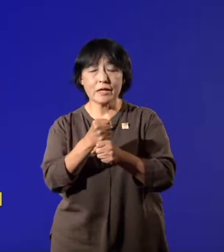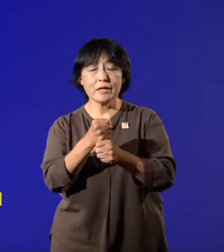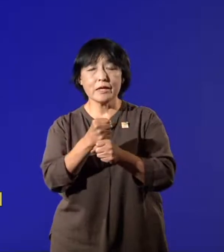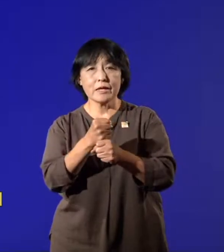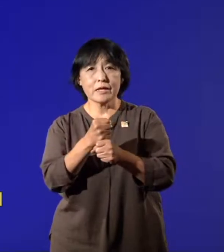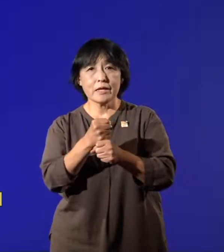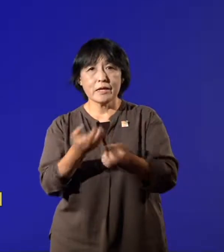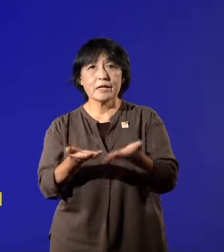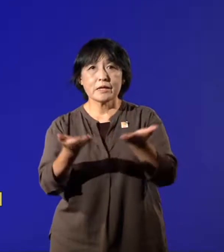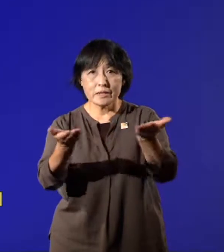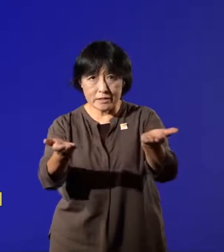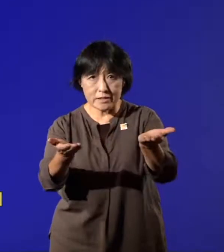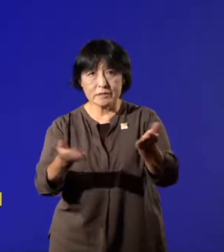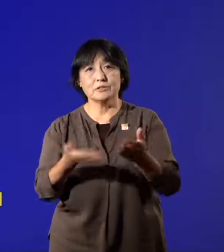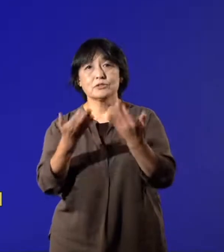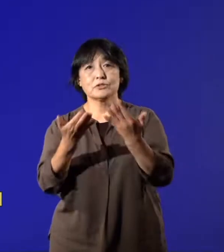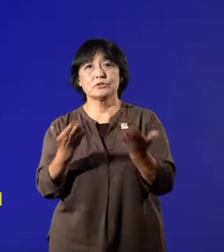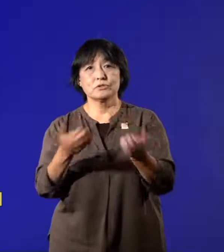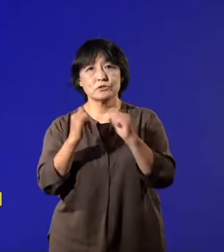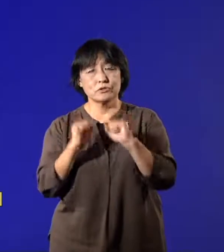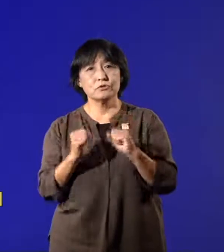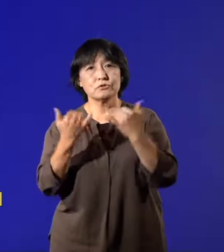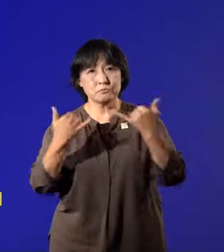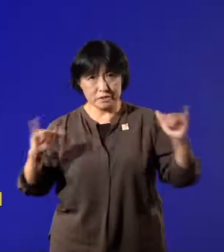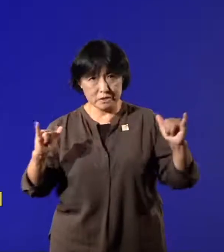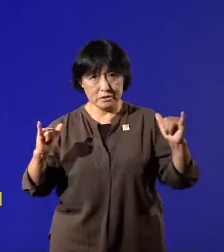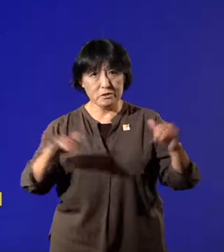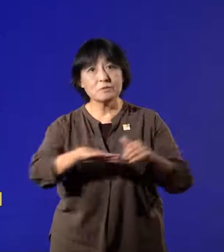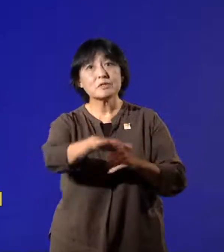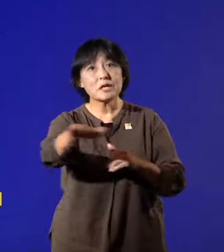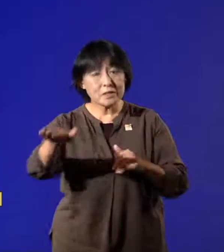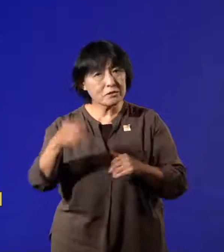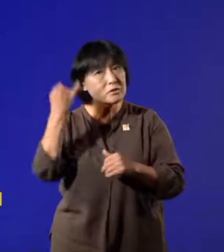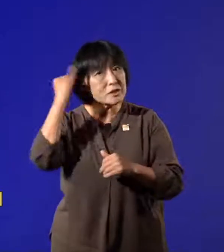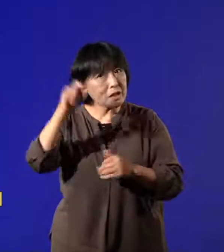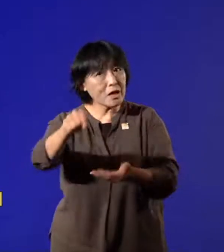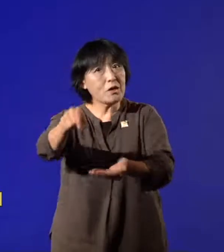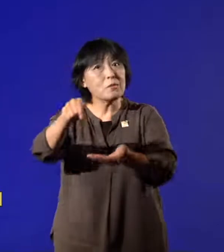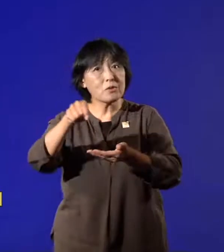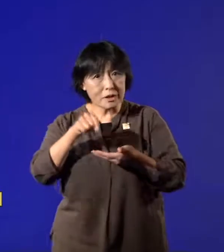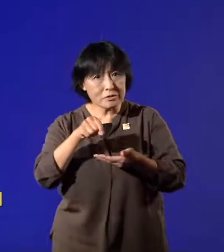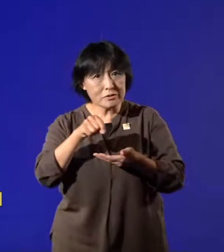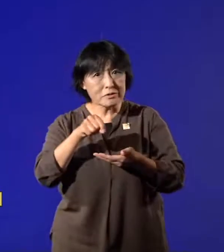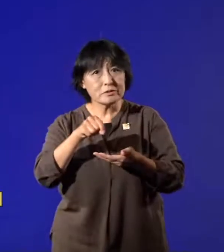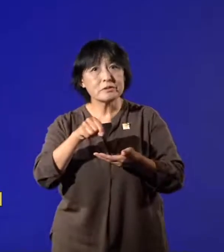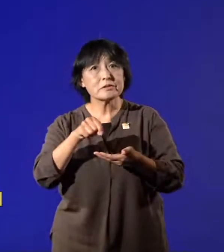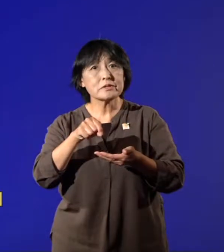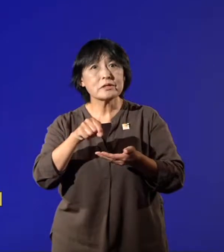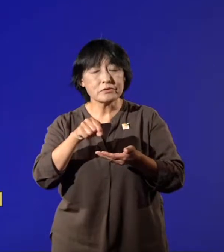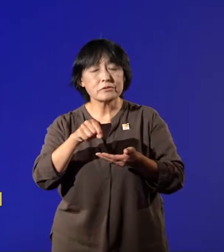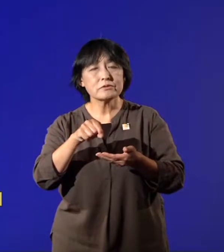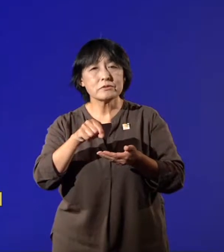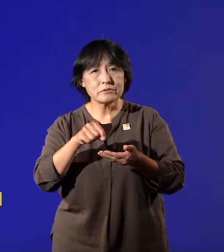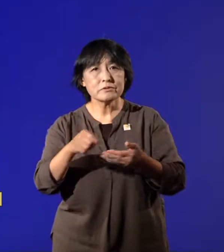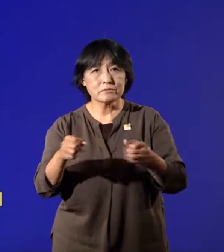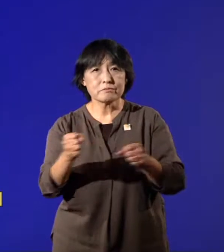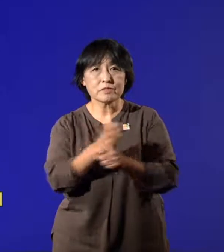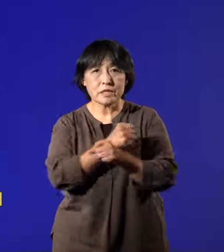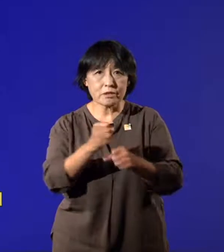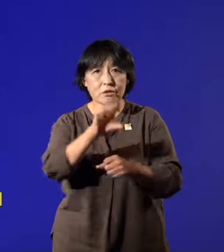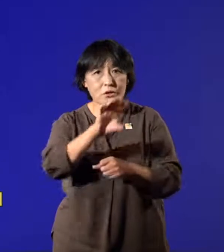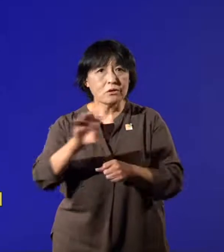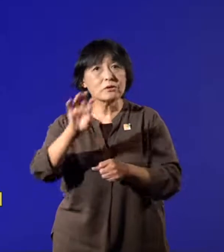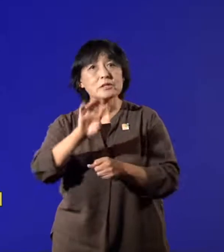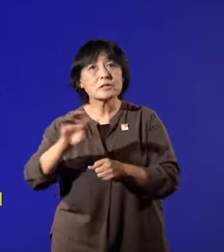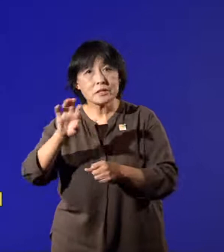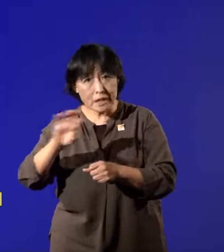た住民の皆様の意見を頂戴をしていくというようなことを進めて、まあ、